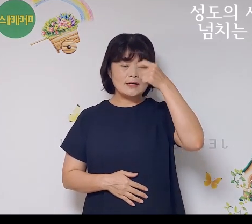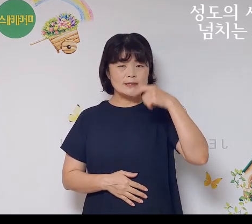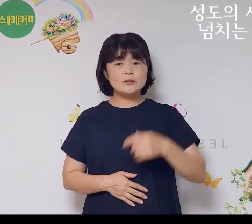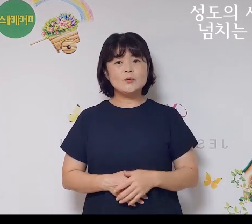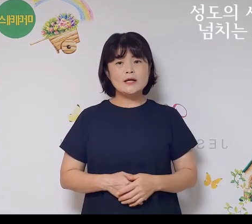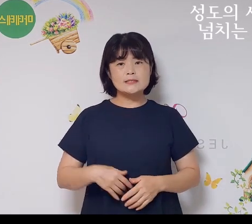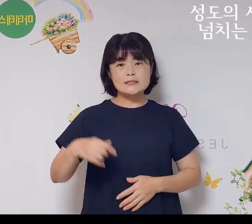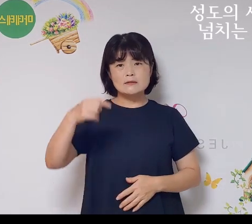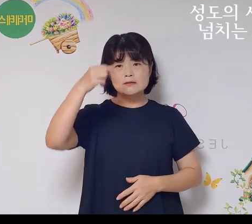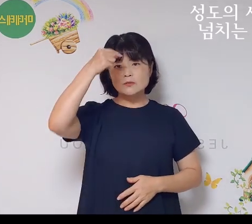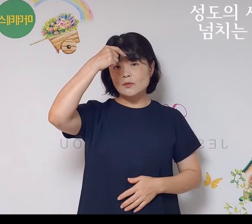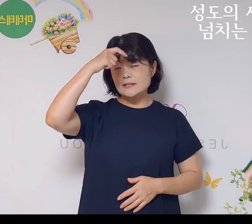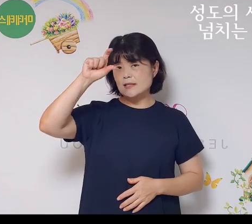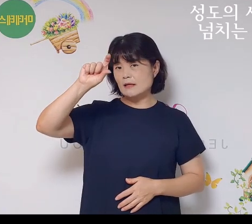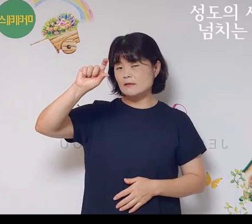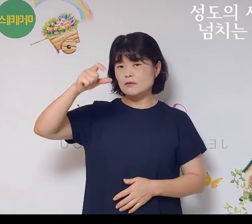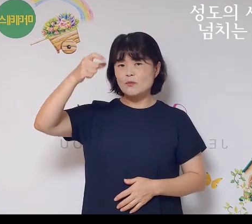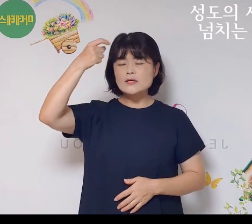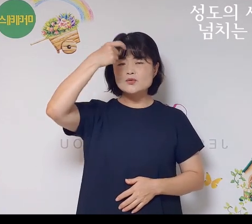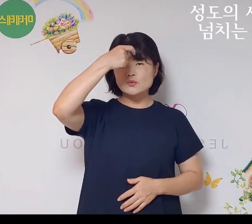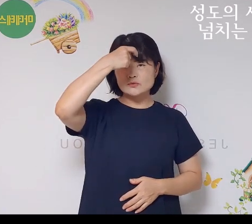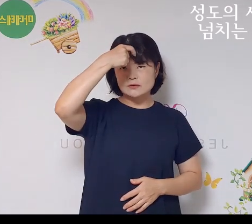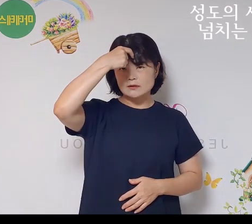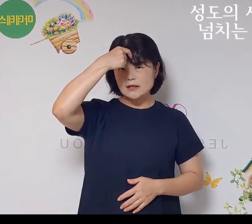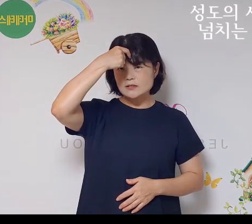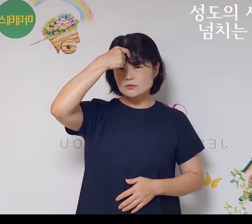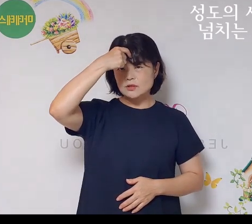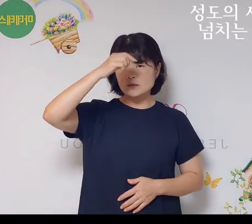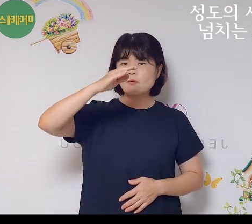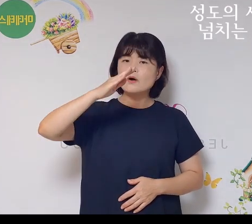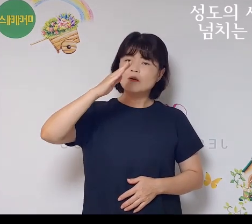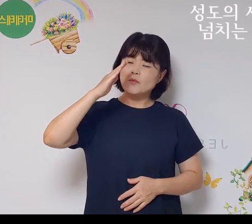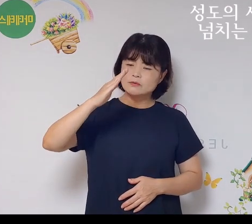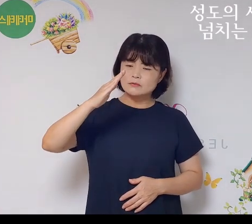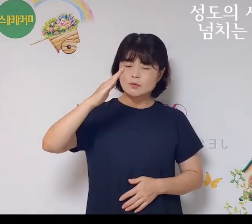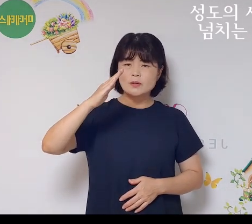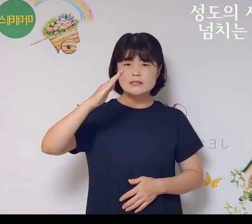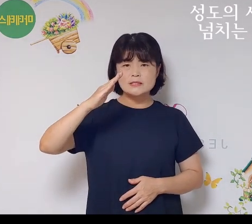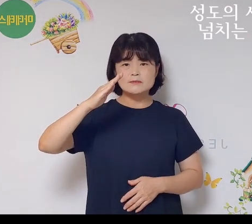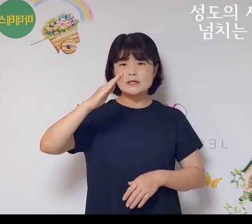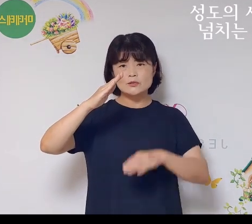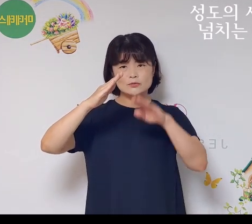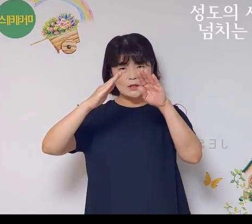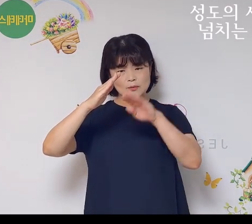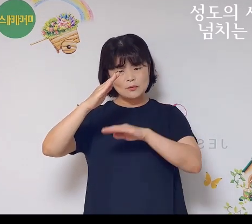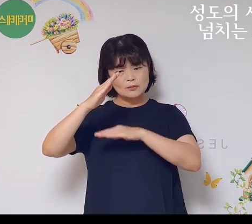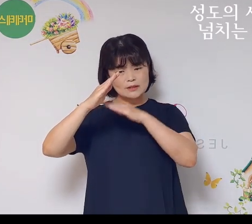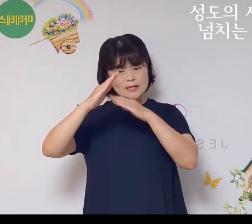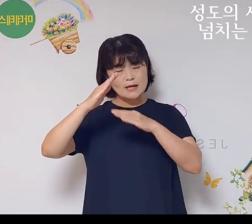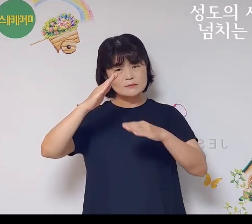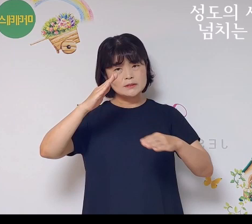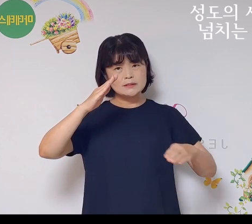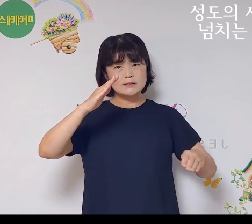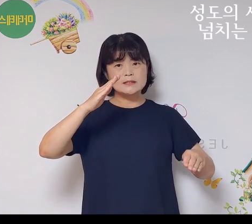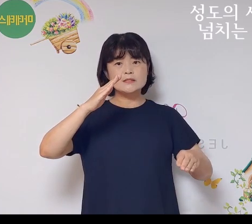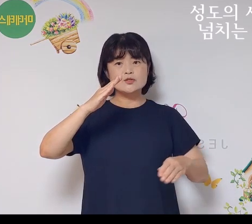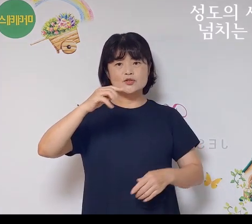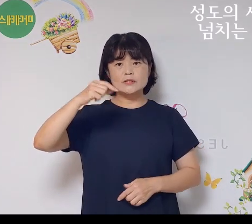아까 기도하는 성도가 있잖아요. 그거를 왼손으로 이렇게 하셔도 되고, 교회 집을 하셔도 되고, 이렇게 사람을 이렇게